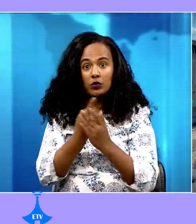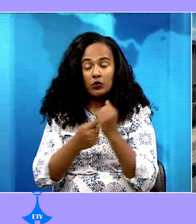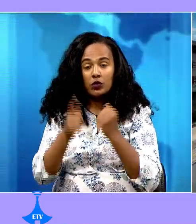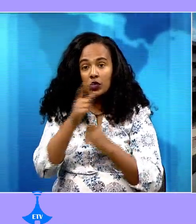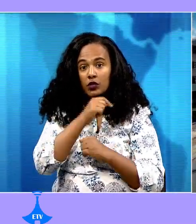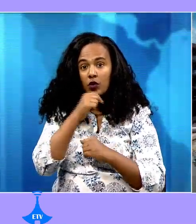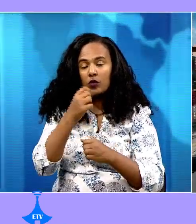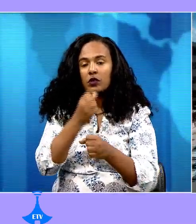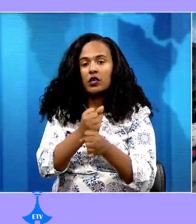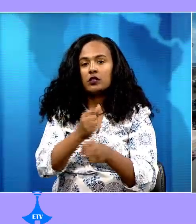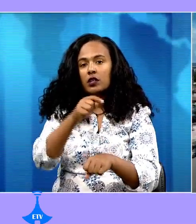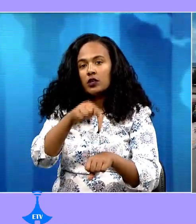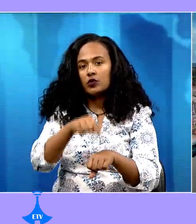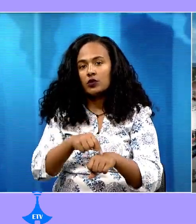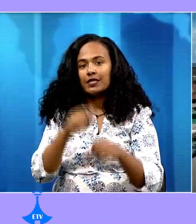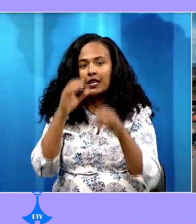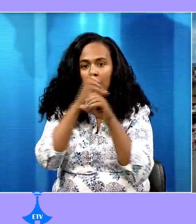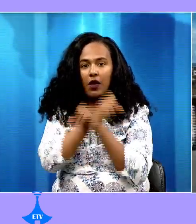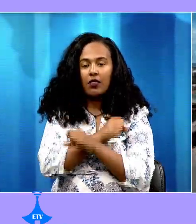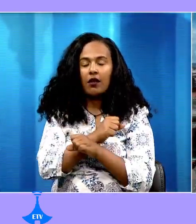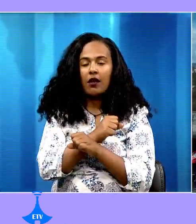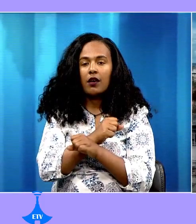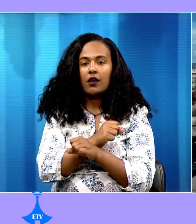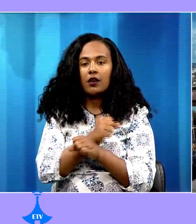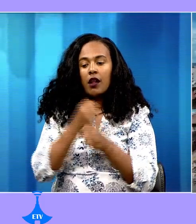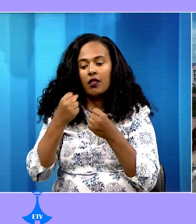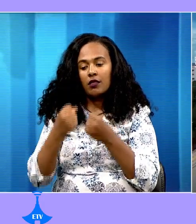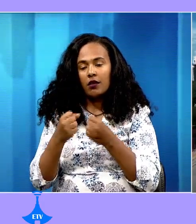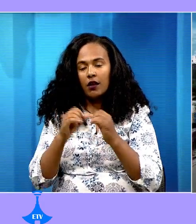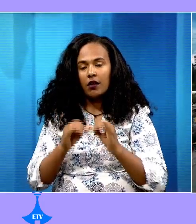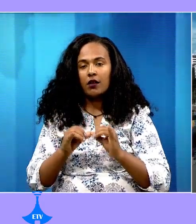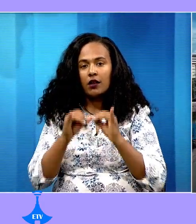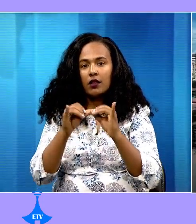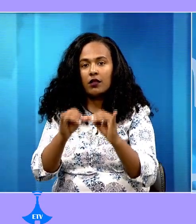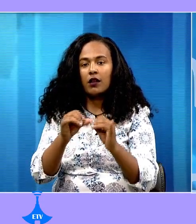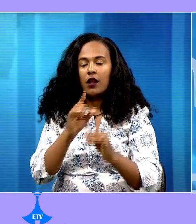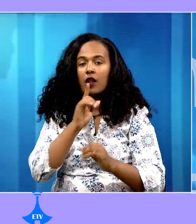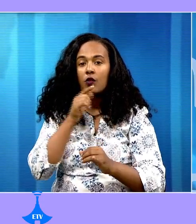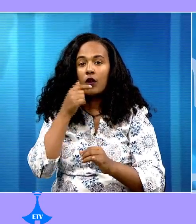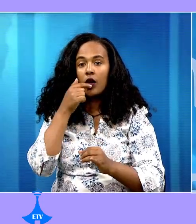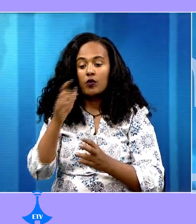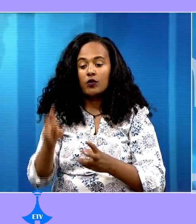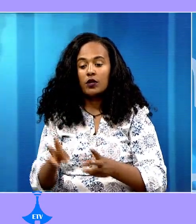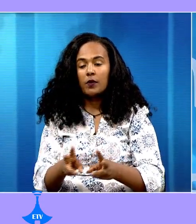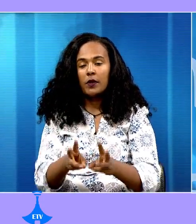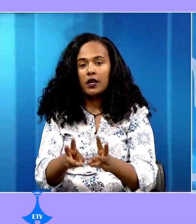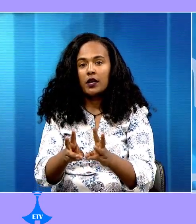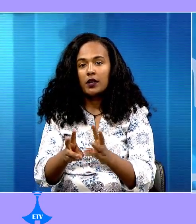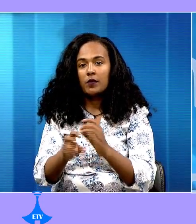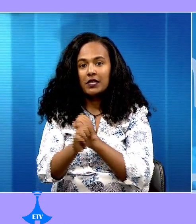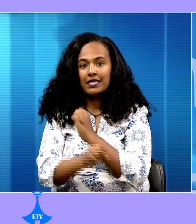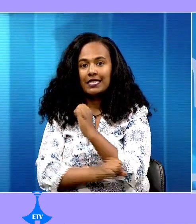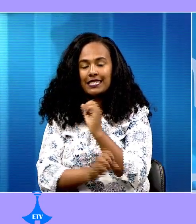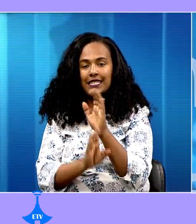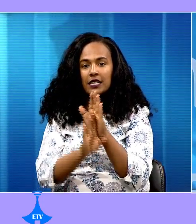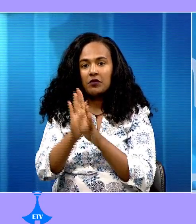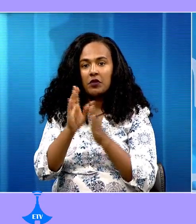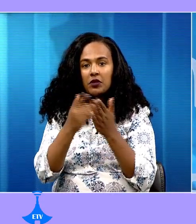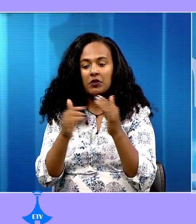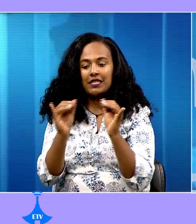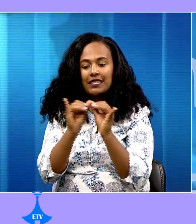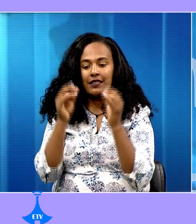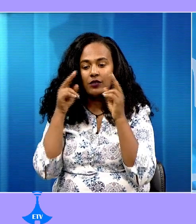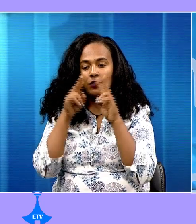ሳይሆን በተያዘላቸው ጊዜ ማጠናቀቅን አጠናክረን ቀጥለናል ነው ያሉት። የመንገድ መሰረተ ልማት በዚህ ልክ